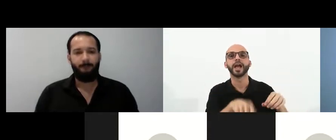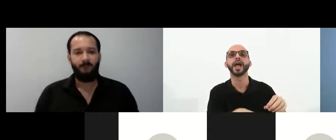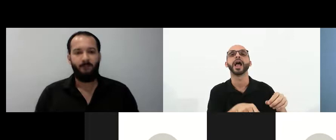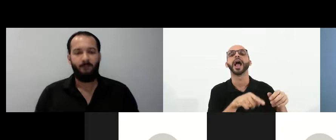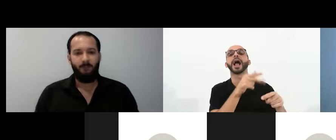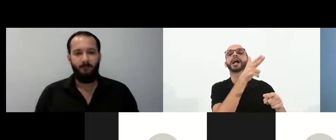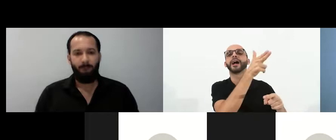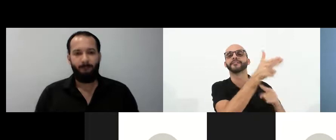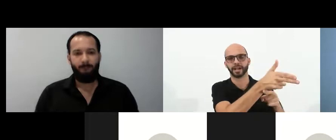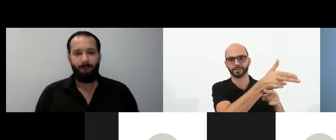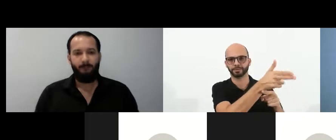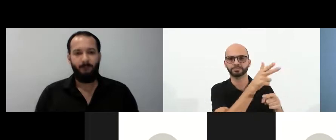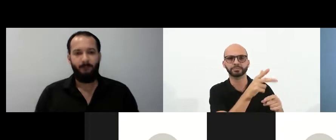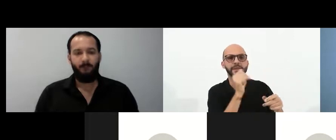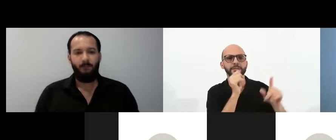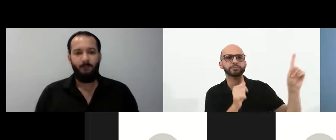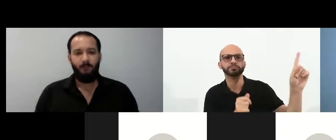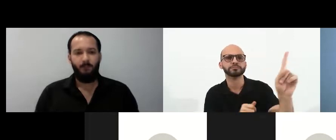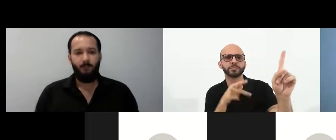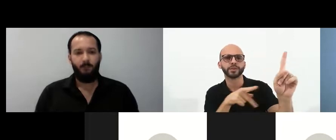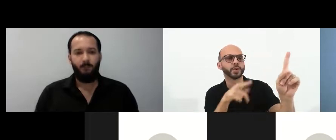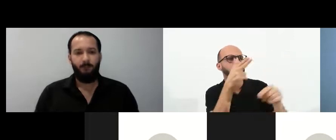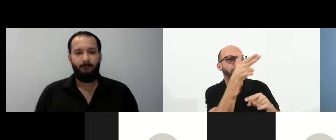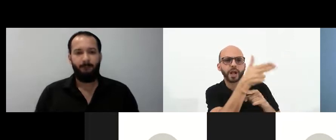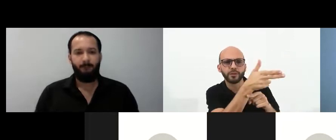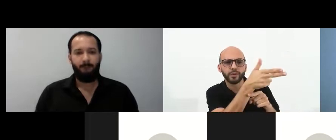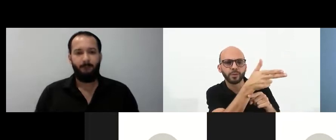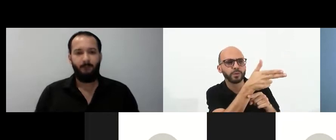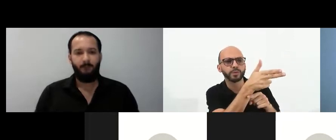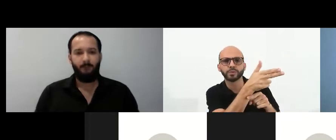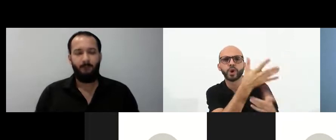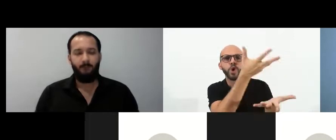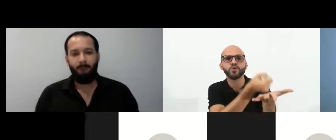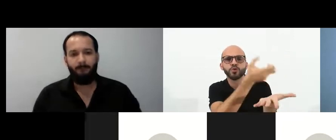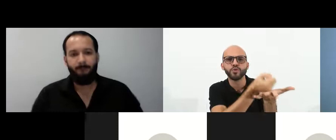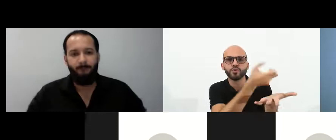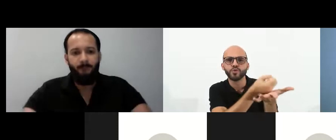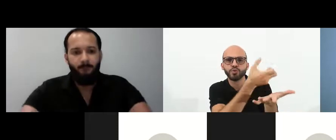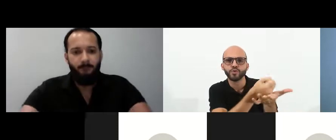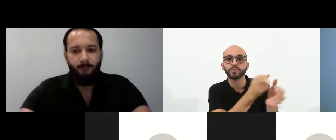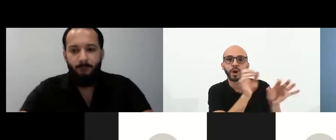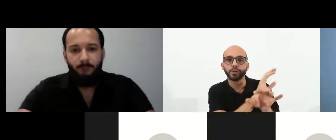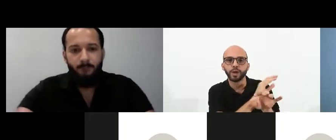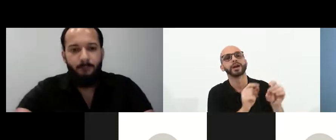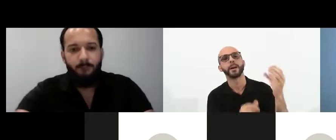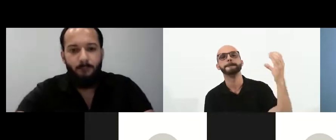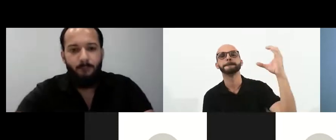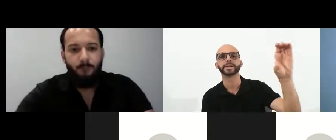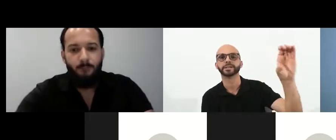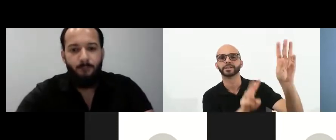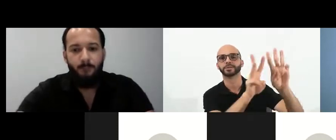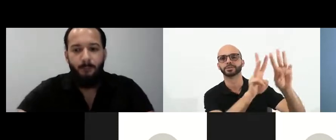uma adaptação. E utilizamos do quê? De videoaulas, gravamos professores, pegamos